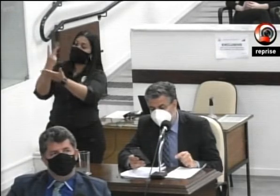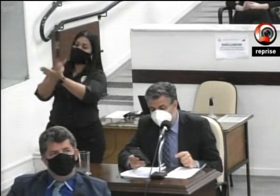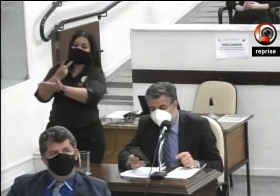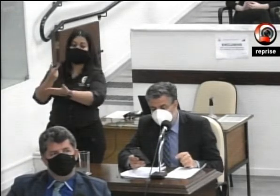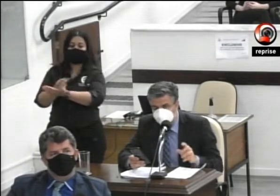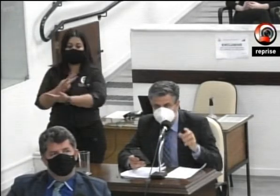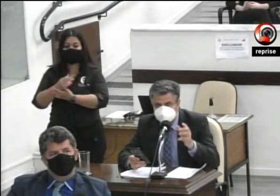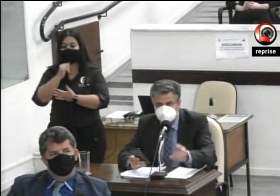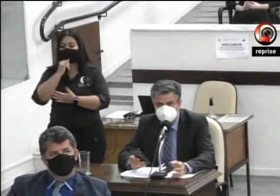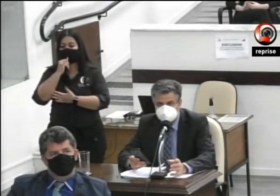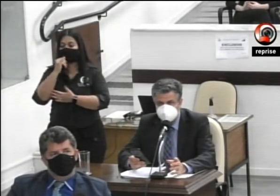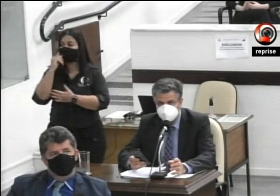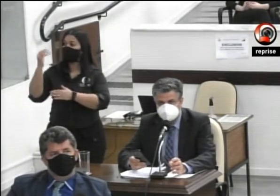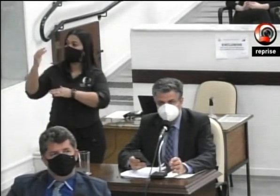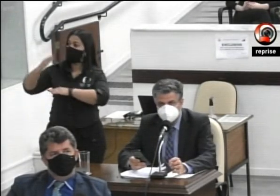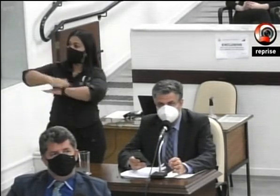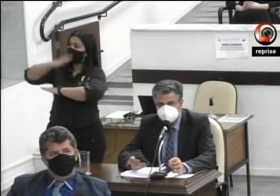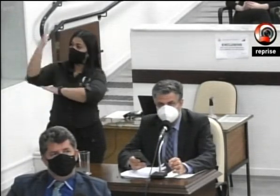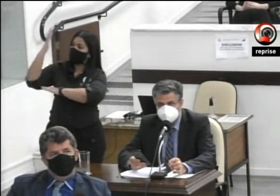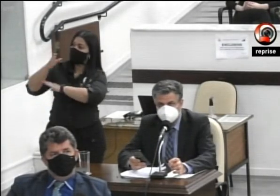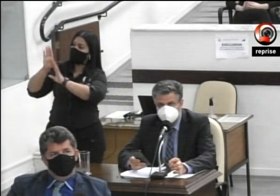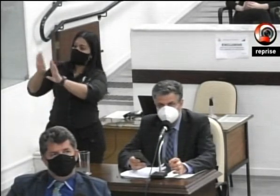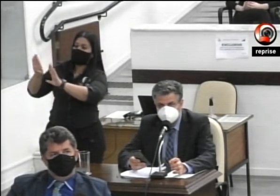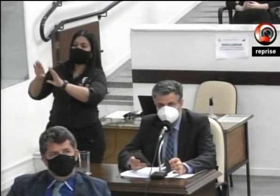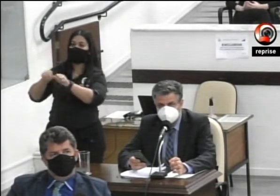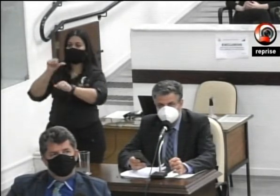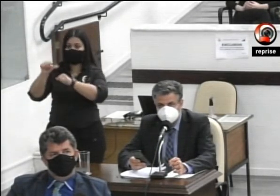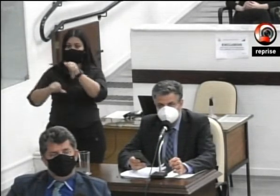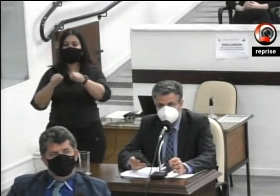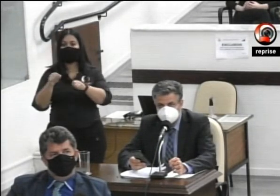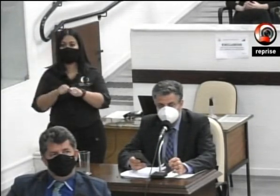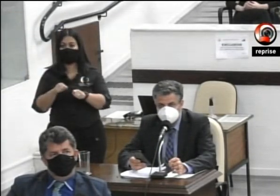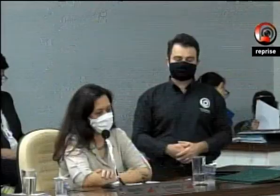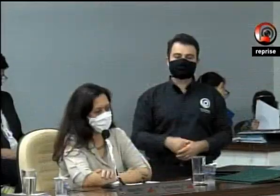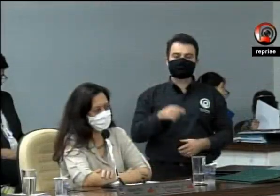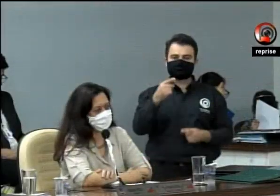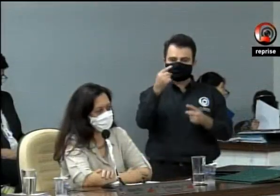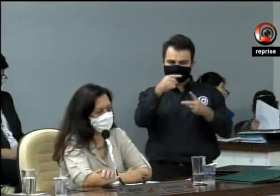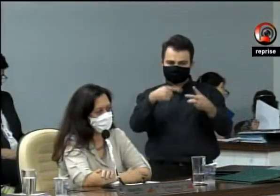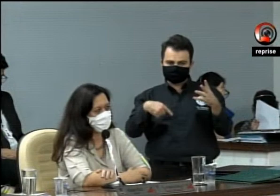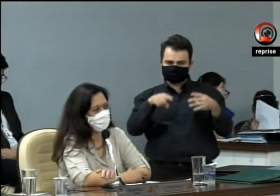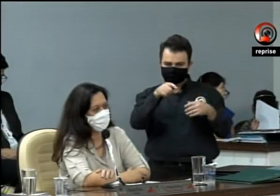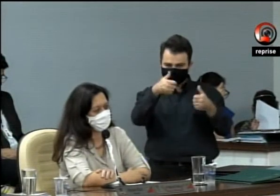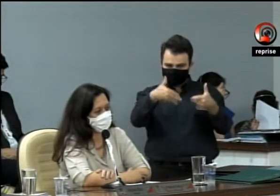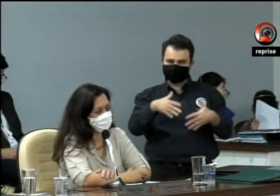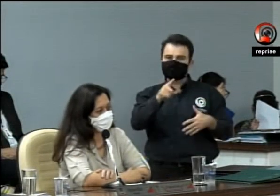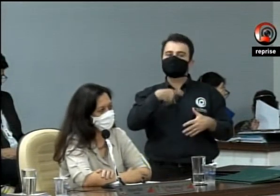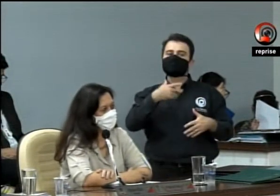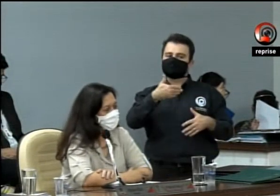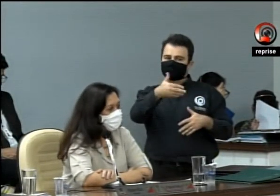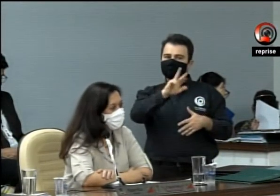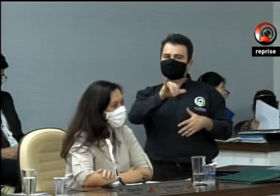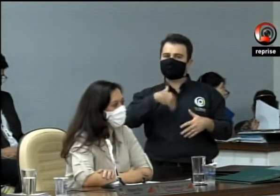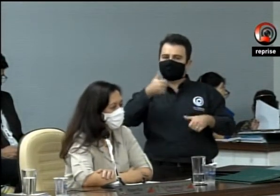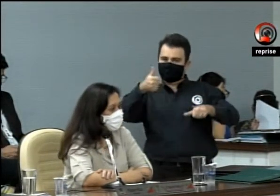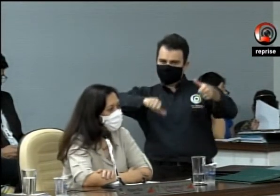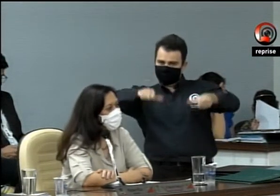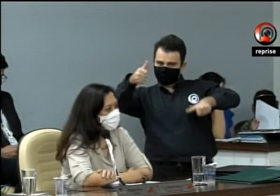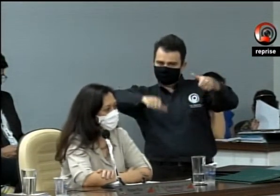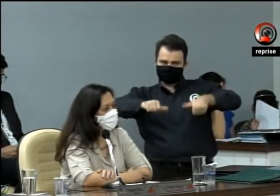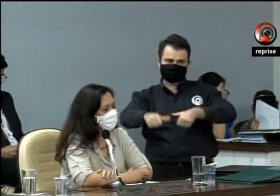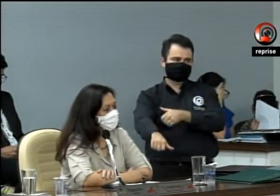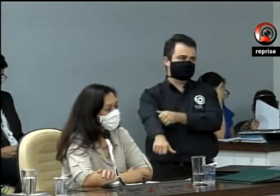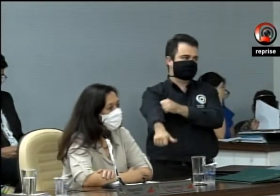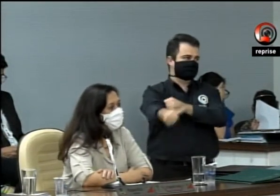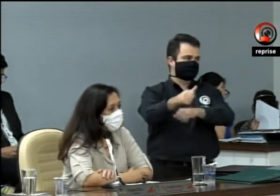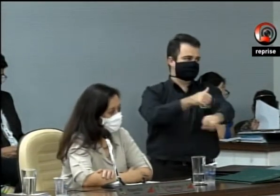de circulação. Essa correção foi feita ou não? Todas essas questões estruturais estão sendo avaliadas. Não, mas